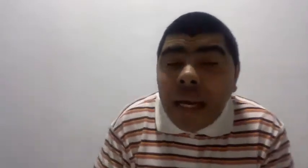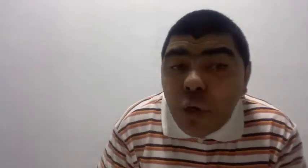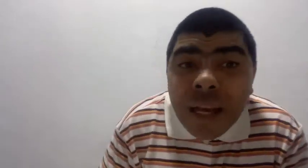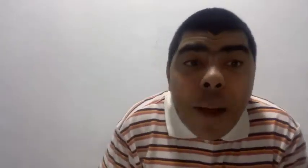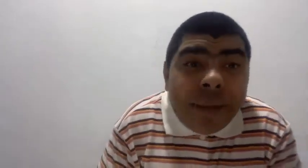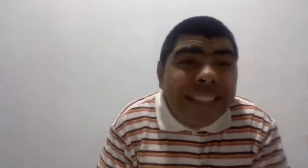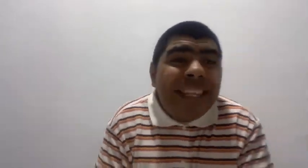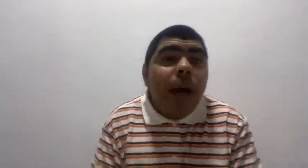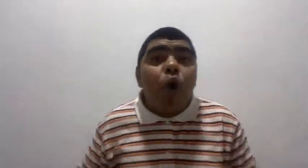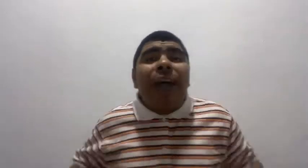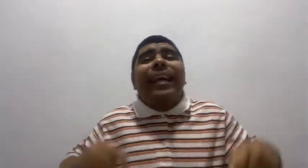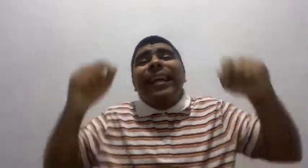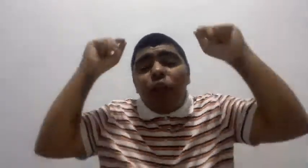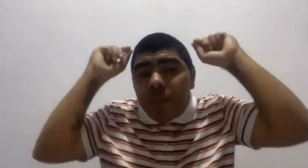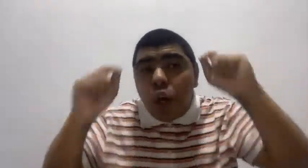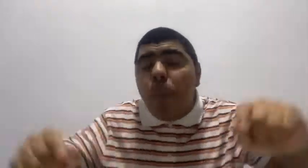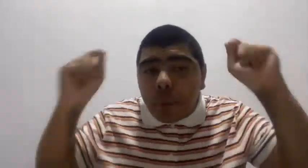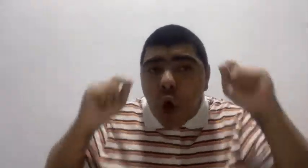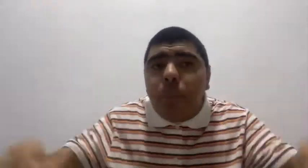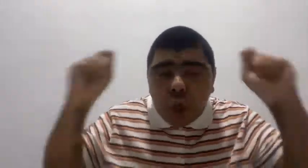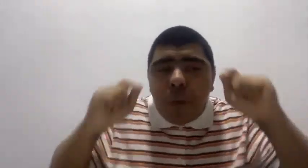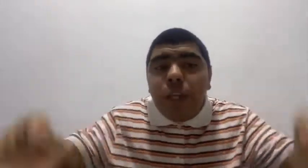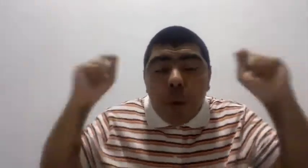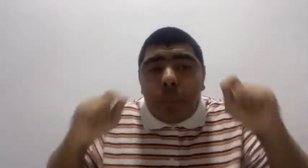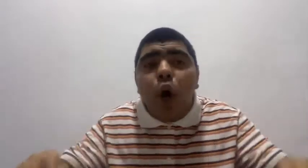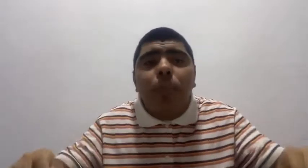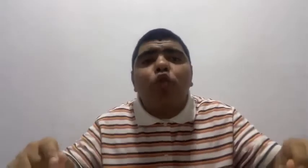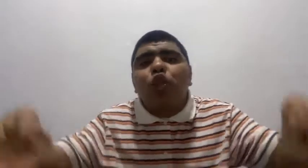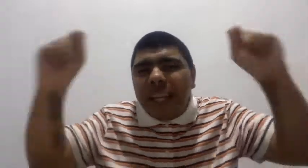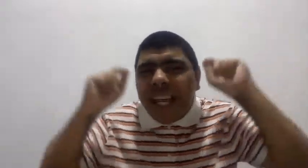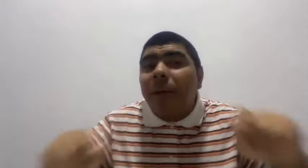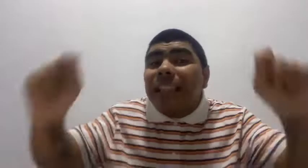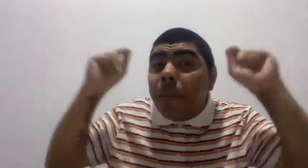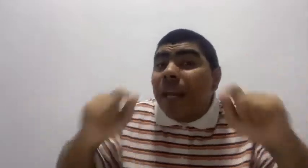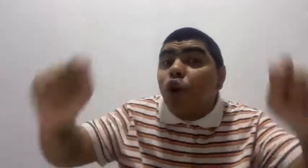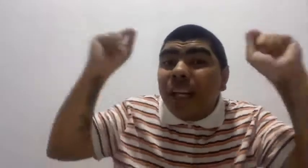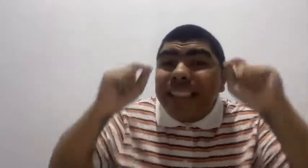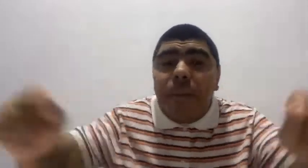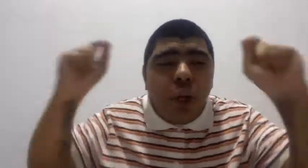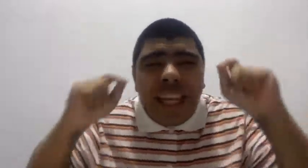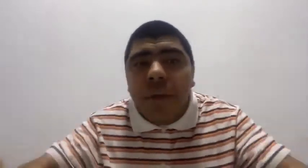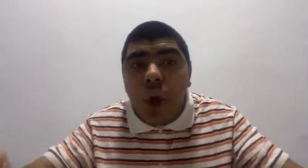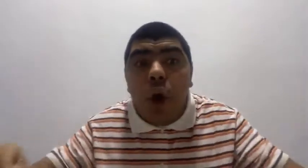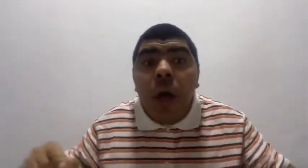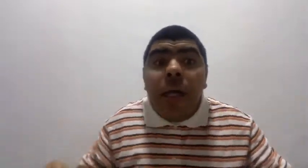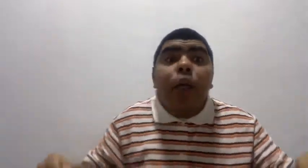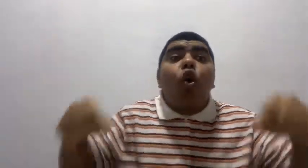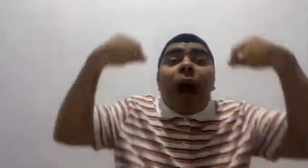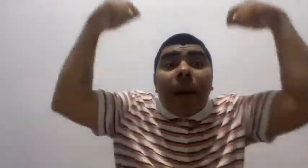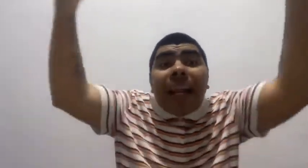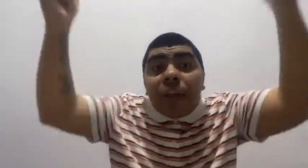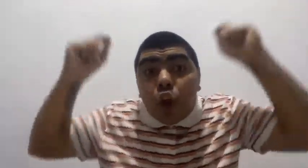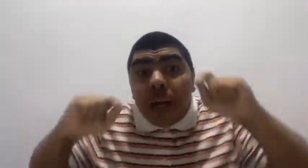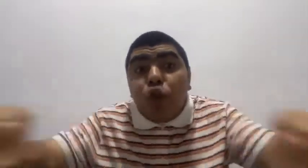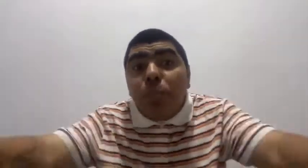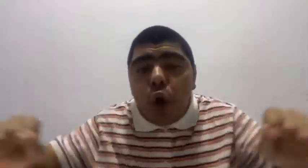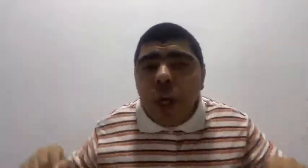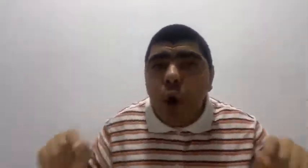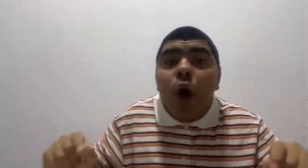Aleluya. Y aprendamos a tener dominio propio, Eso tiene que ver también con el temor de Dios y con amar a Dios y a tu prójimo.